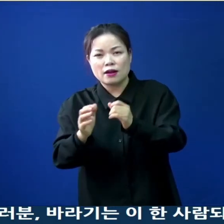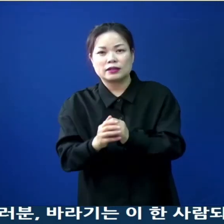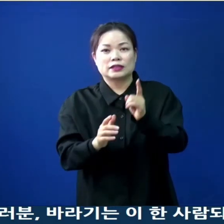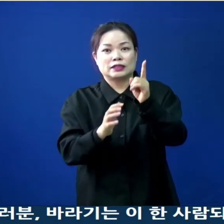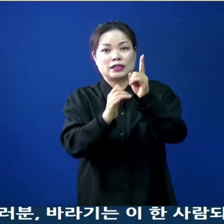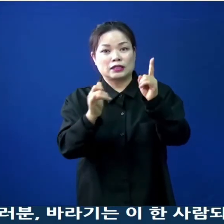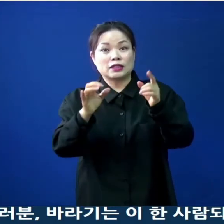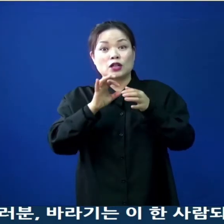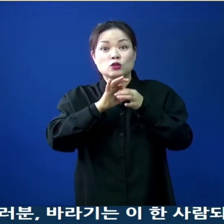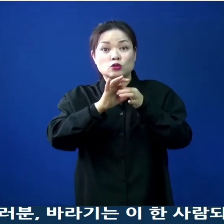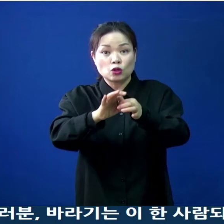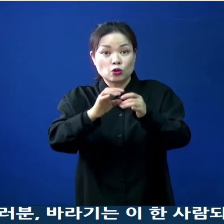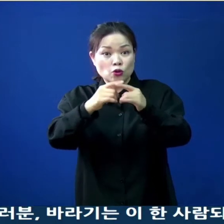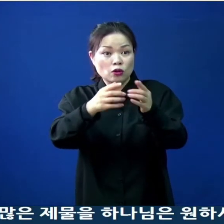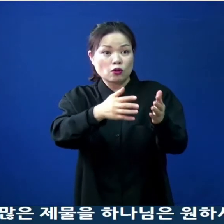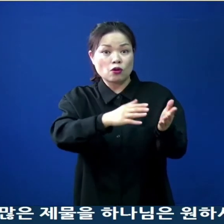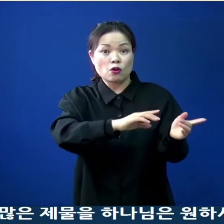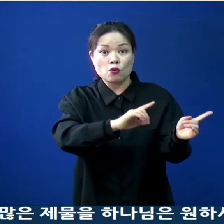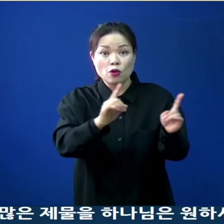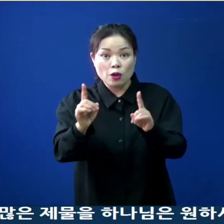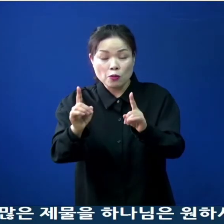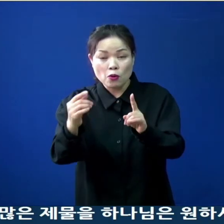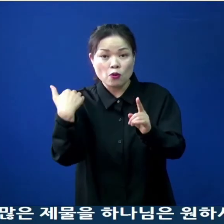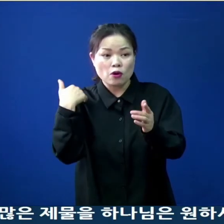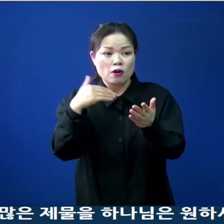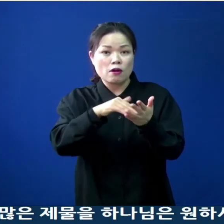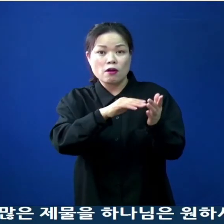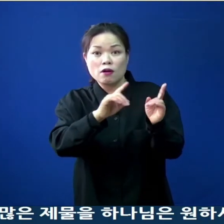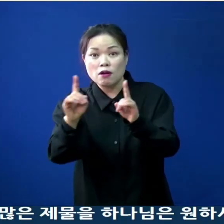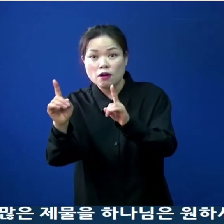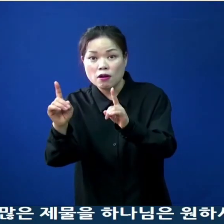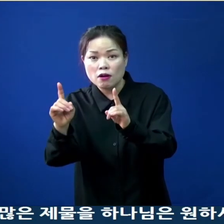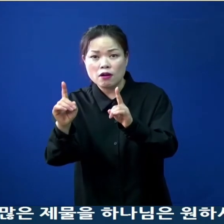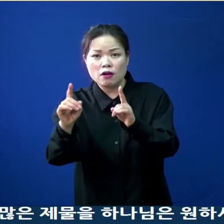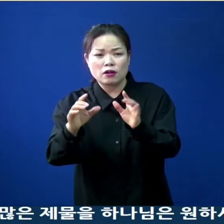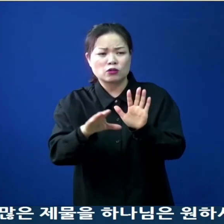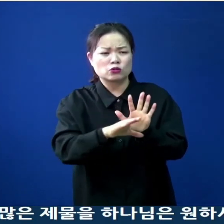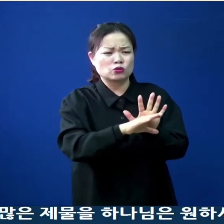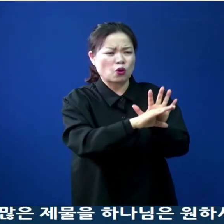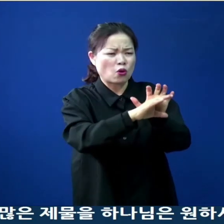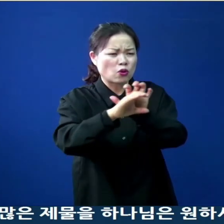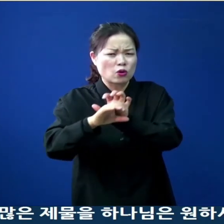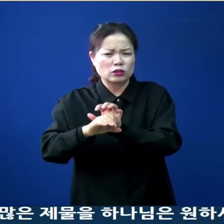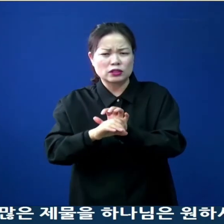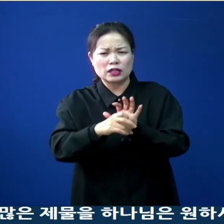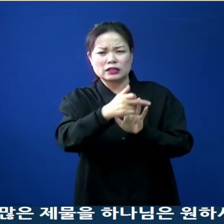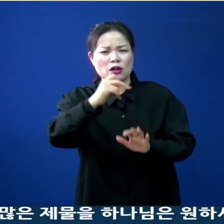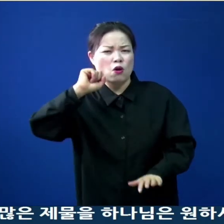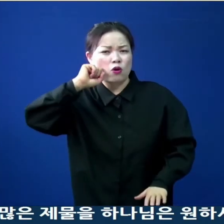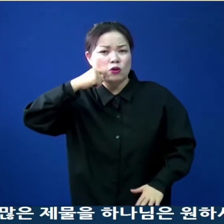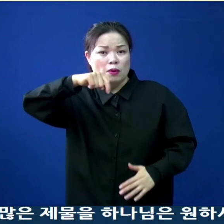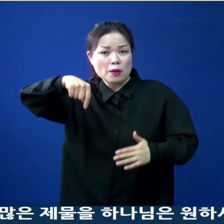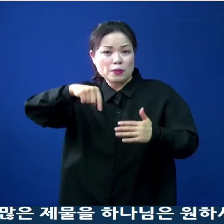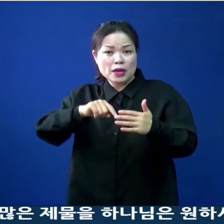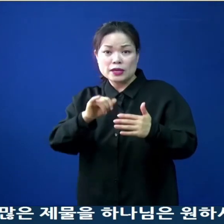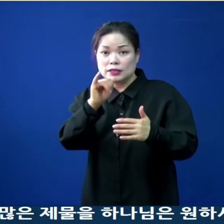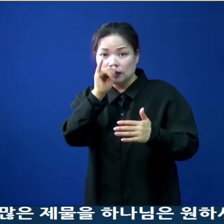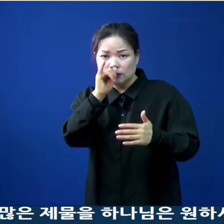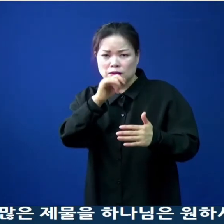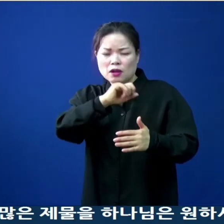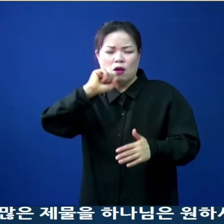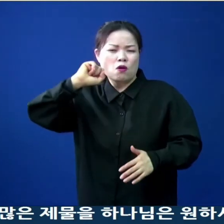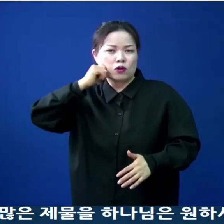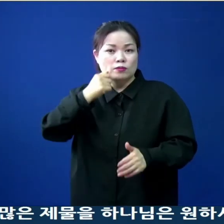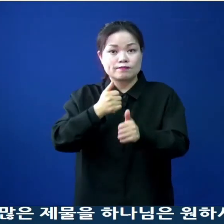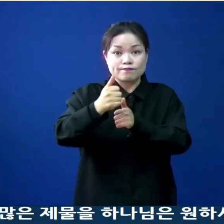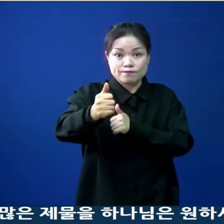한 사람을 통해서 교회가 회복되고 그 한 사람을 통해서 비록 코로나라는 큰 장벽 앞에 우리는 서 있지만 그 장벽을